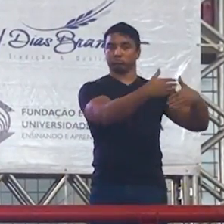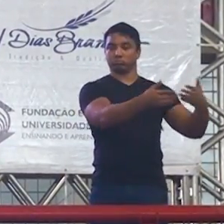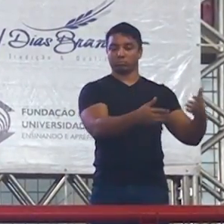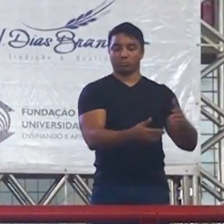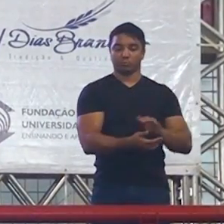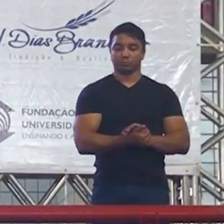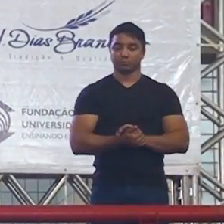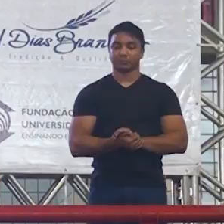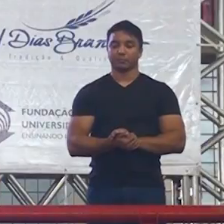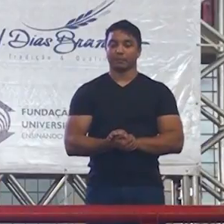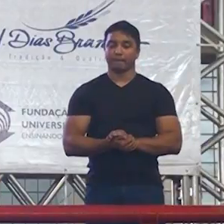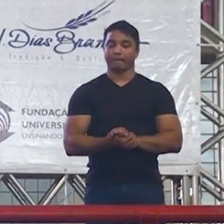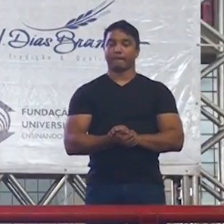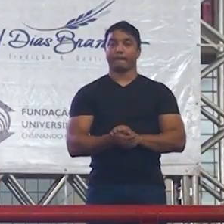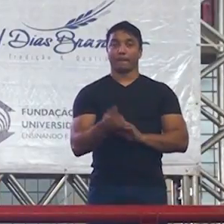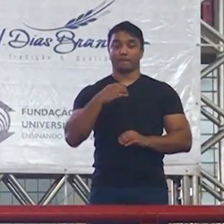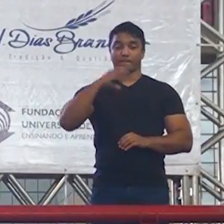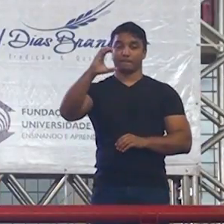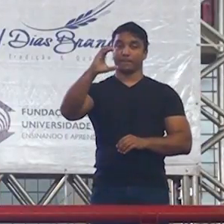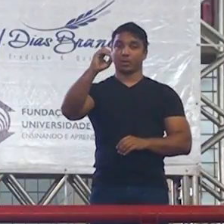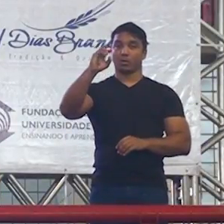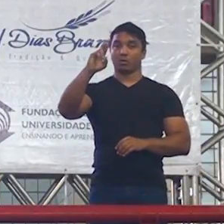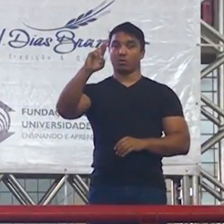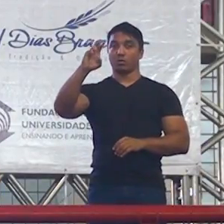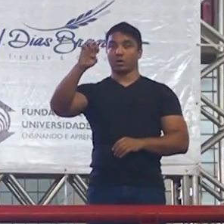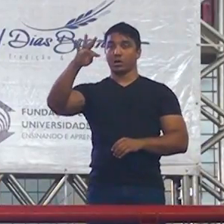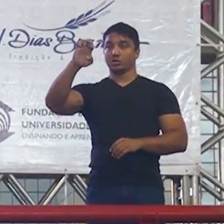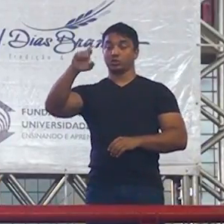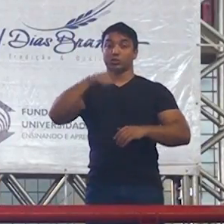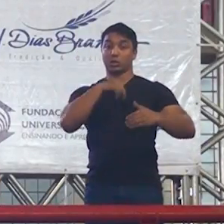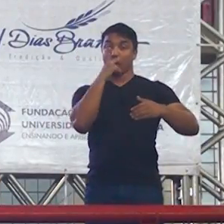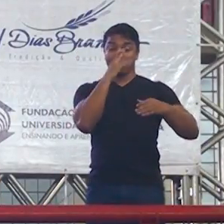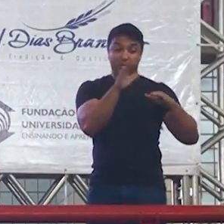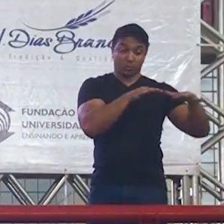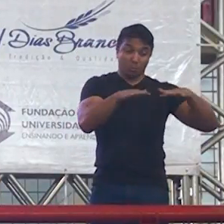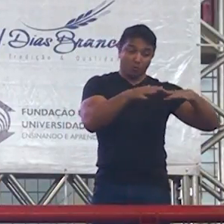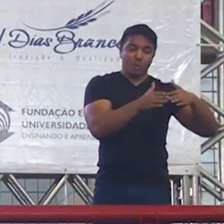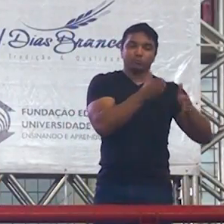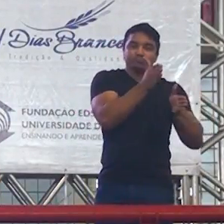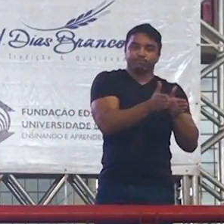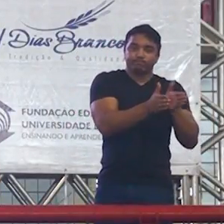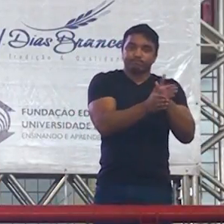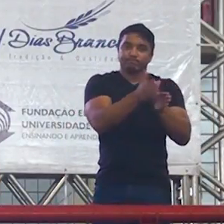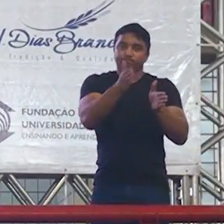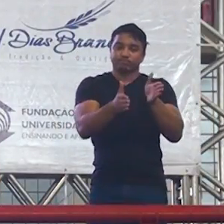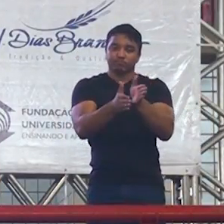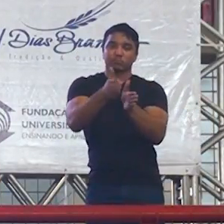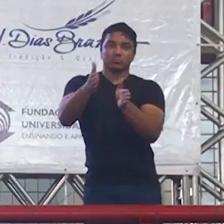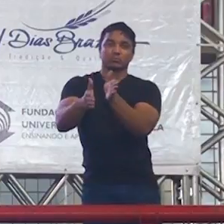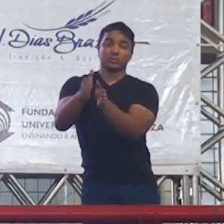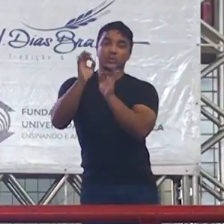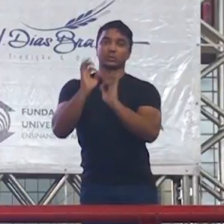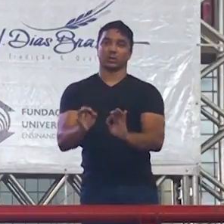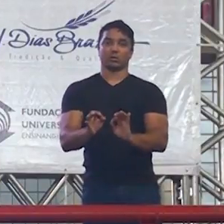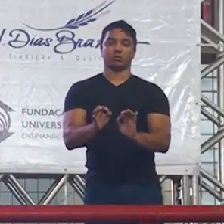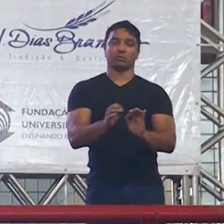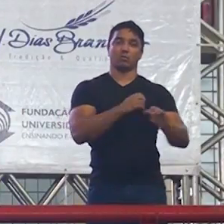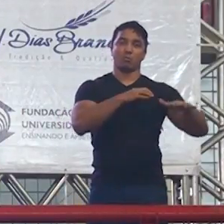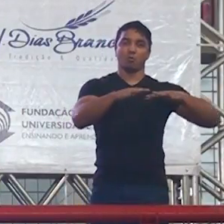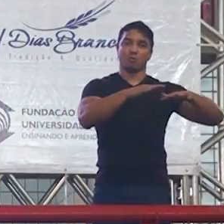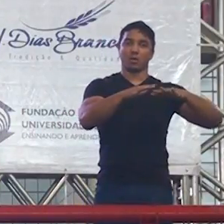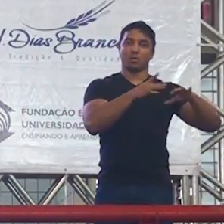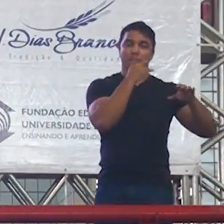Ok. Corrente elétrica é o movimento organizado dos elétrons. Se esses elétrons